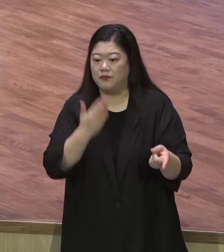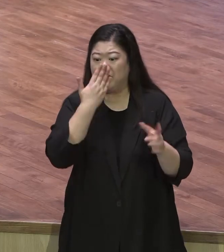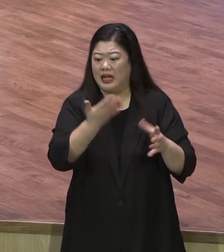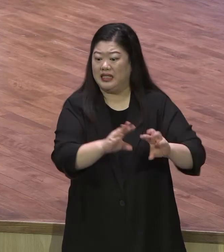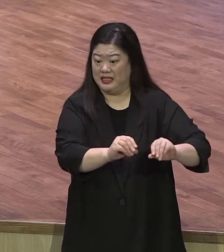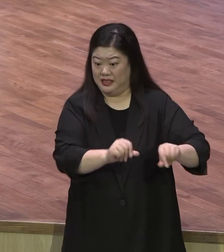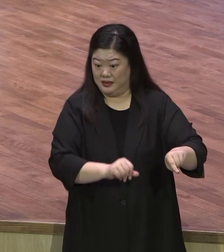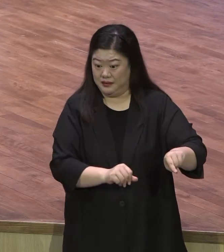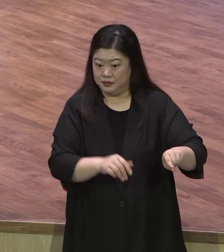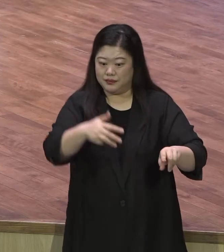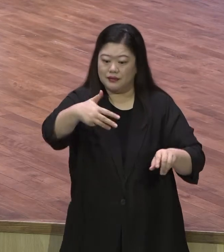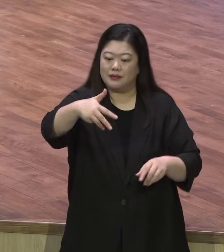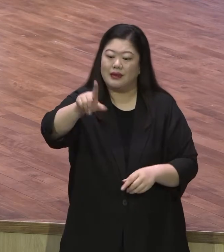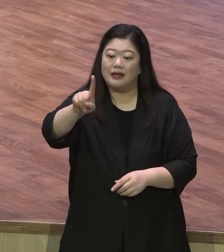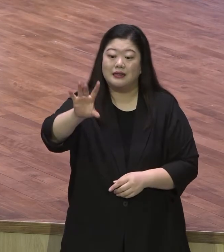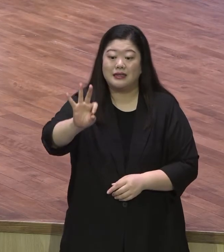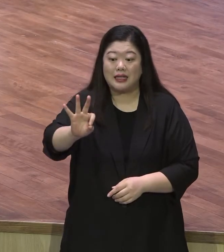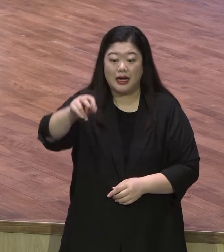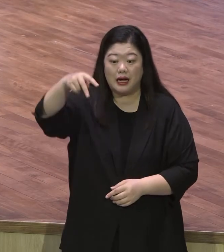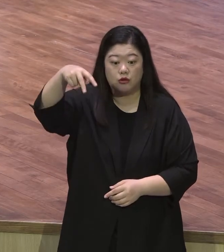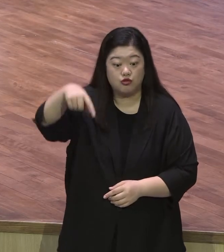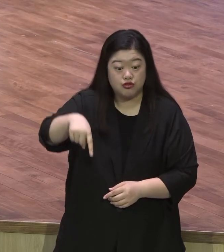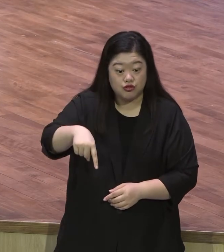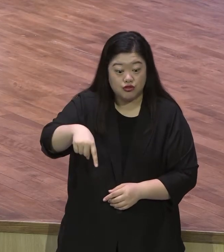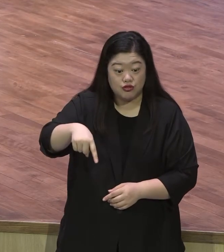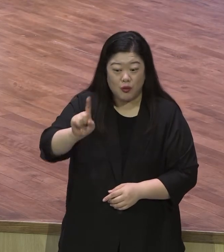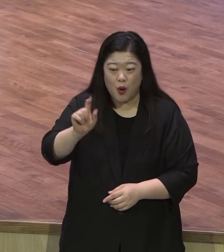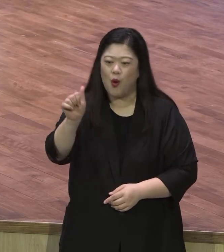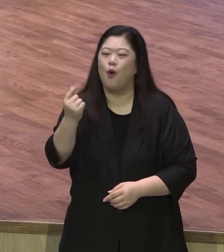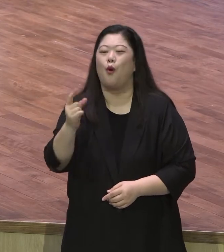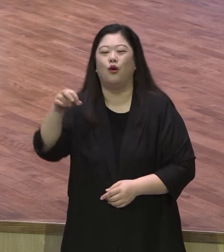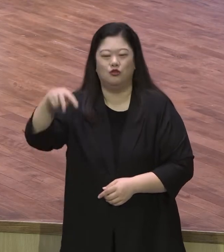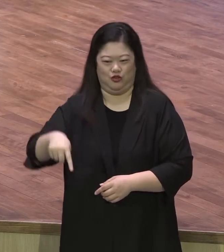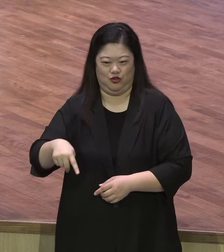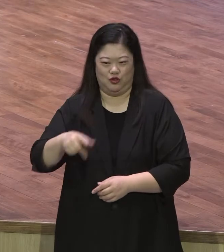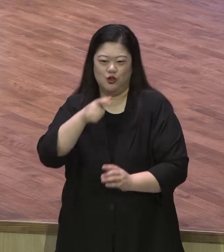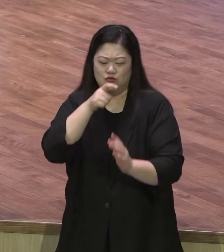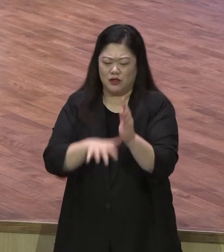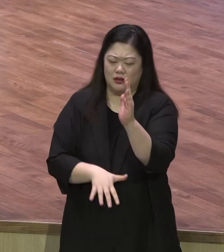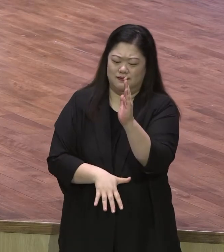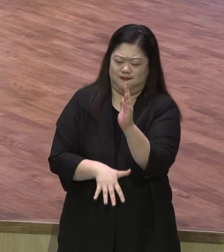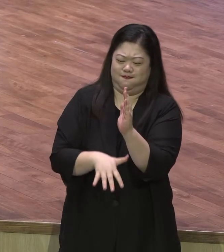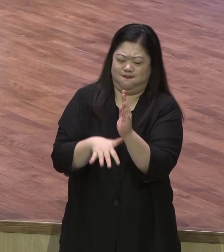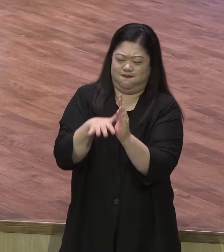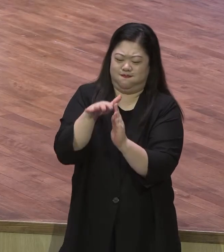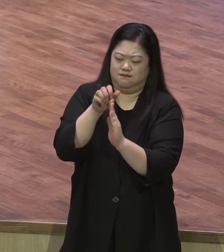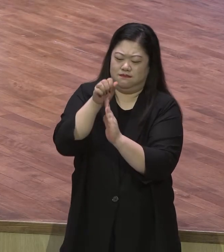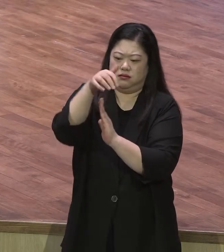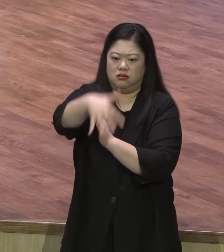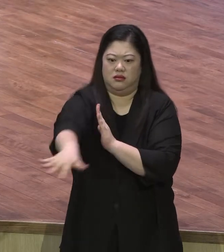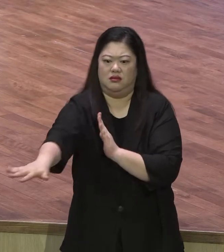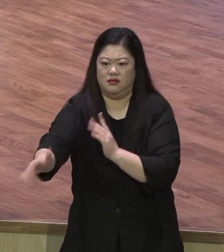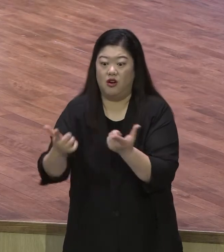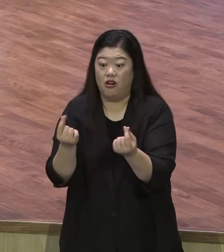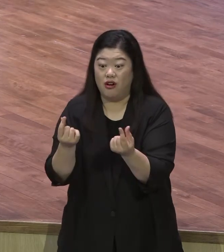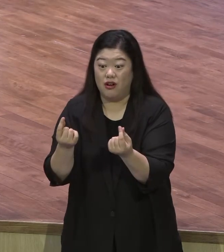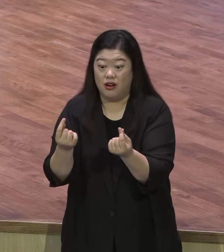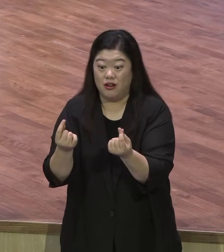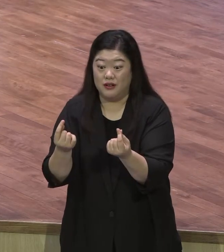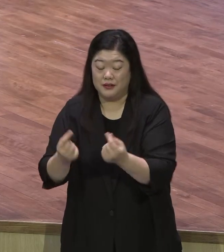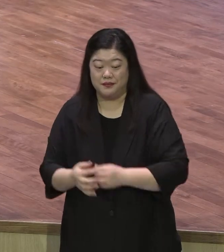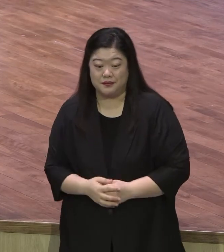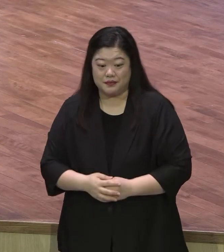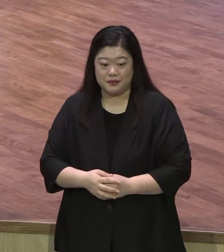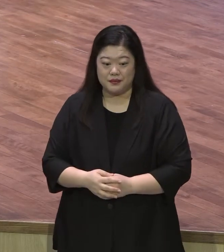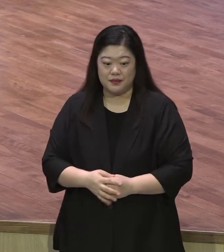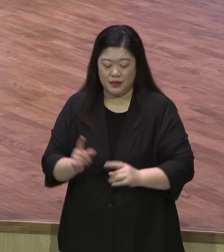창수란 말이 뭡니까 큰 물이 그냥 내리쳐가지고 넘쳐어른다 그런 뜻이죠. 마치 홍수처럼